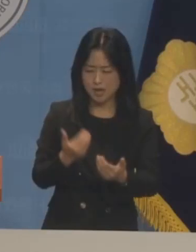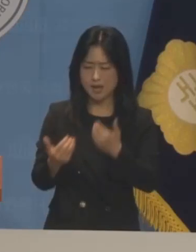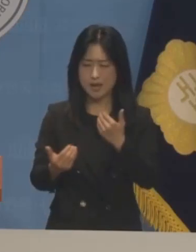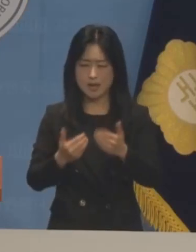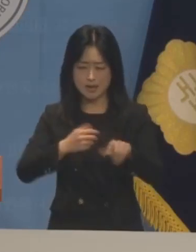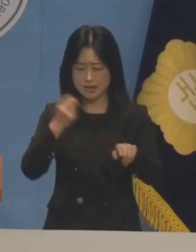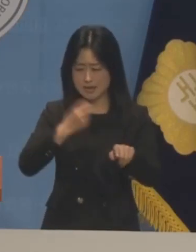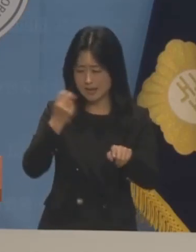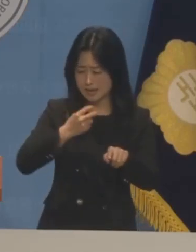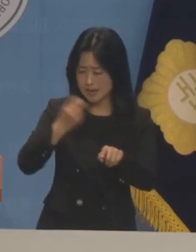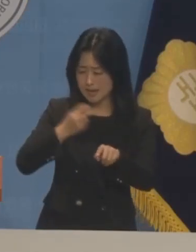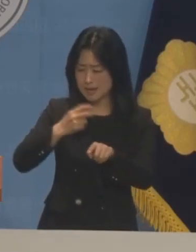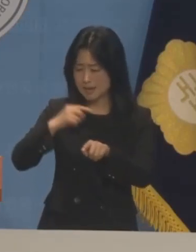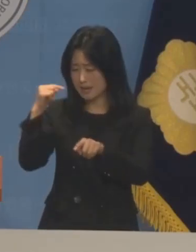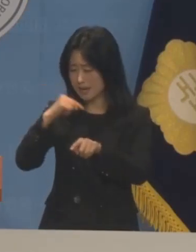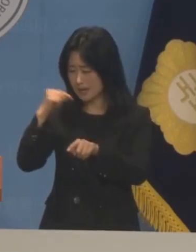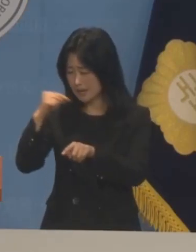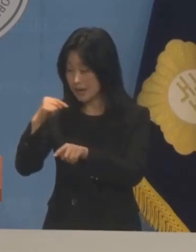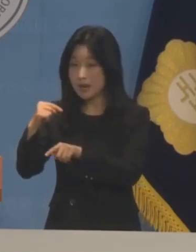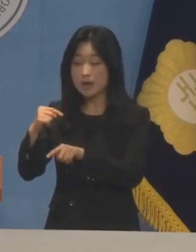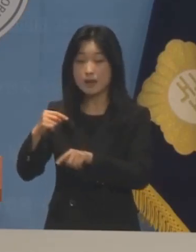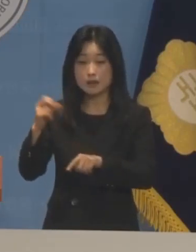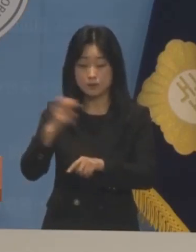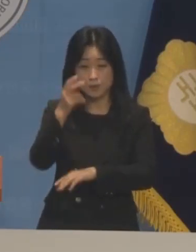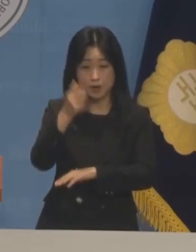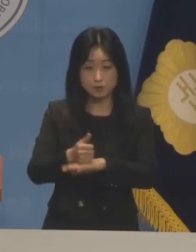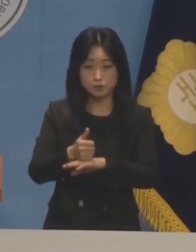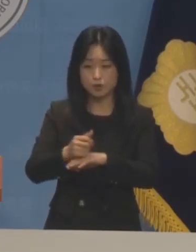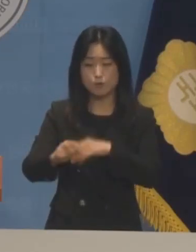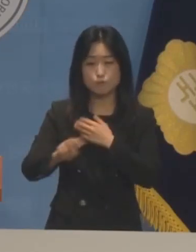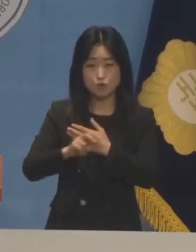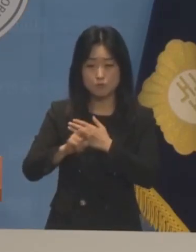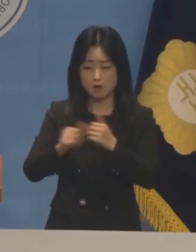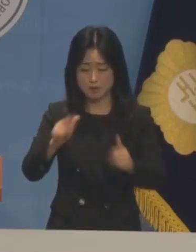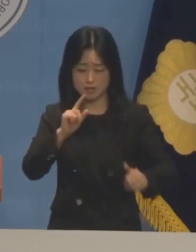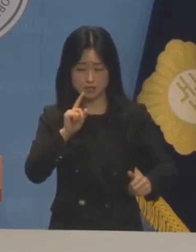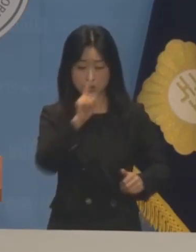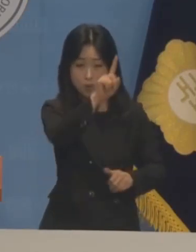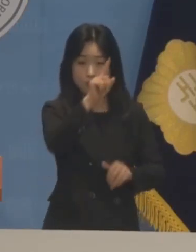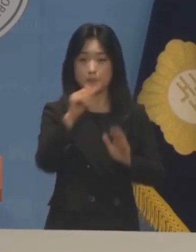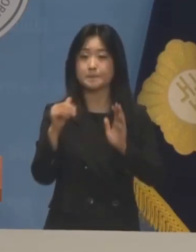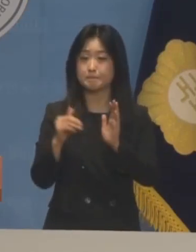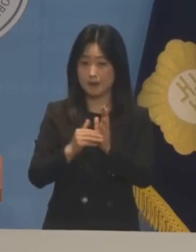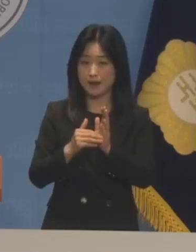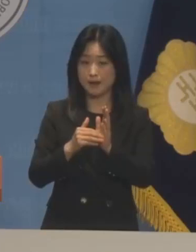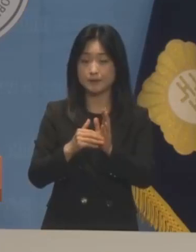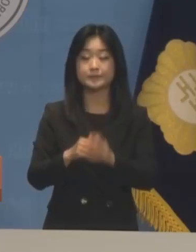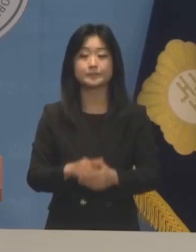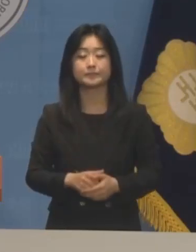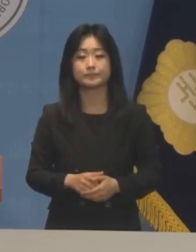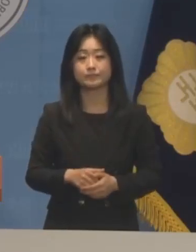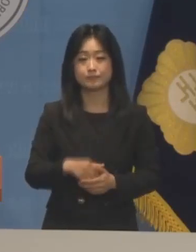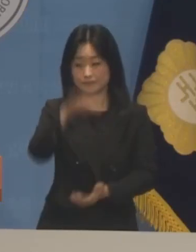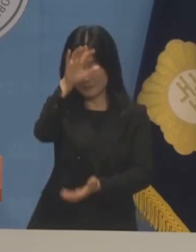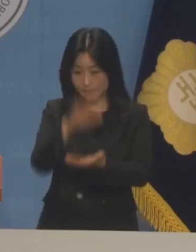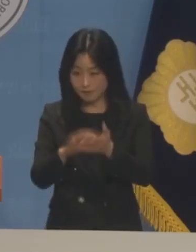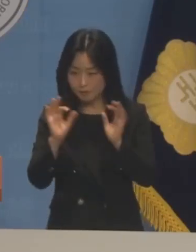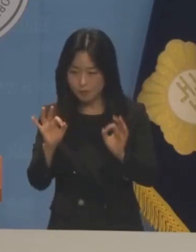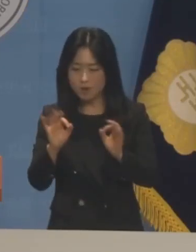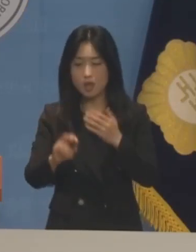그리고 불법적인 수사 그리고 결국엔 불법적인 기소로 이어지는 일련의 불법의